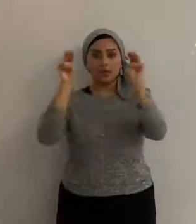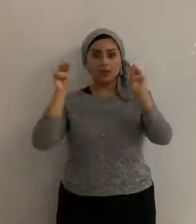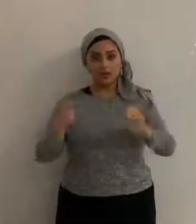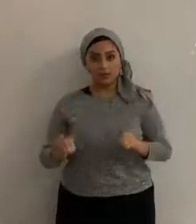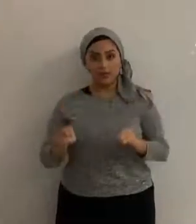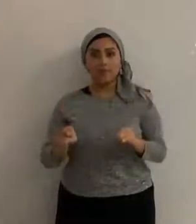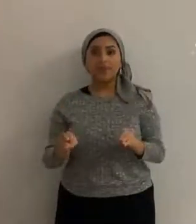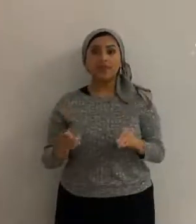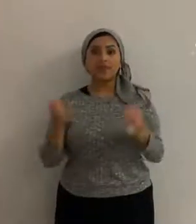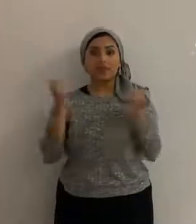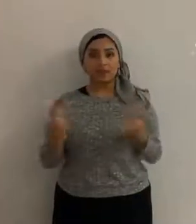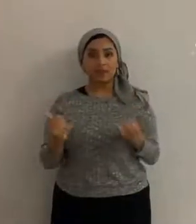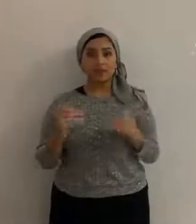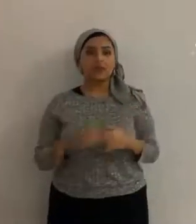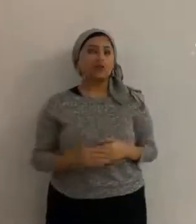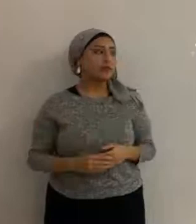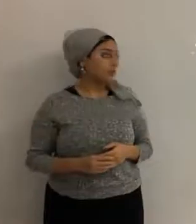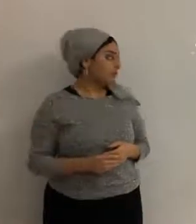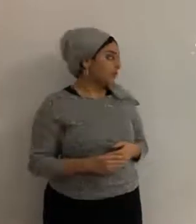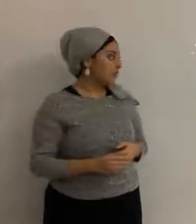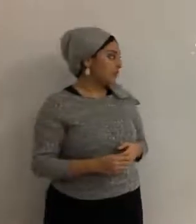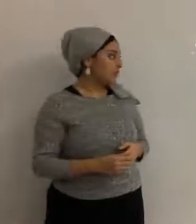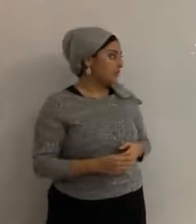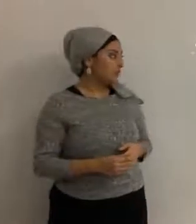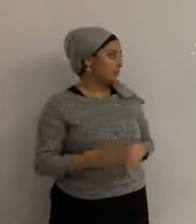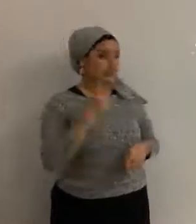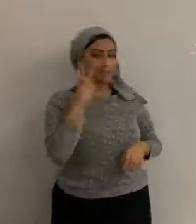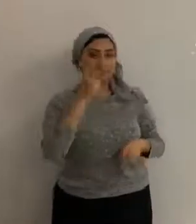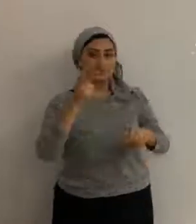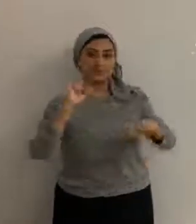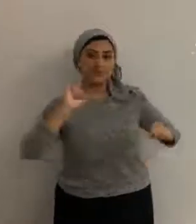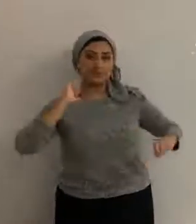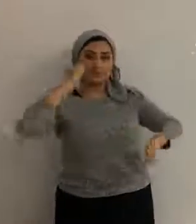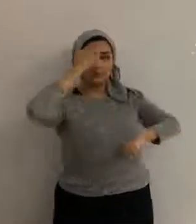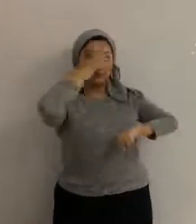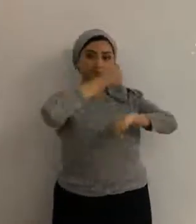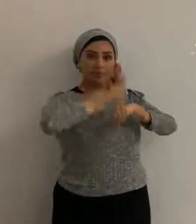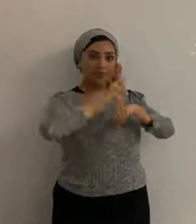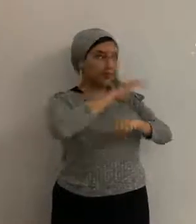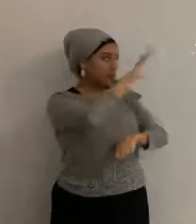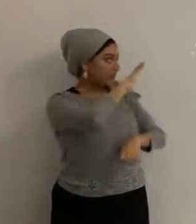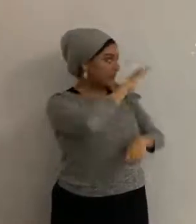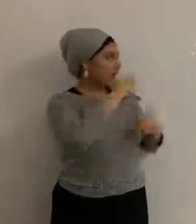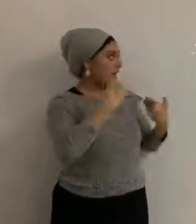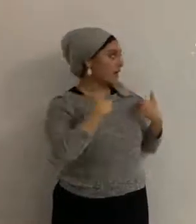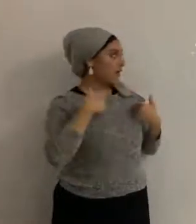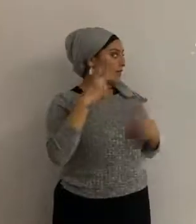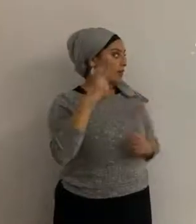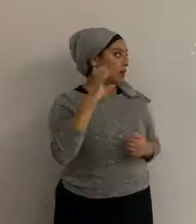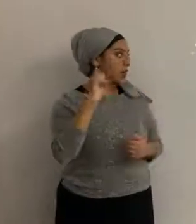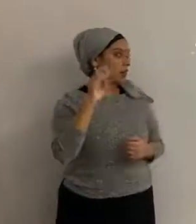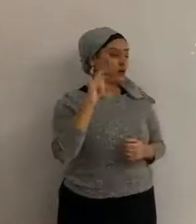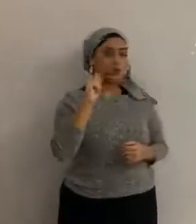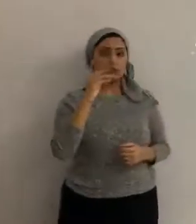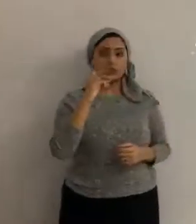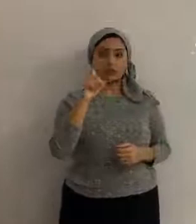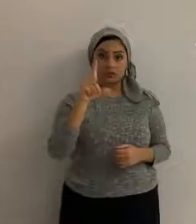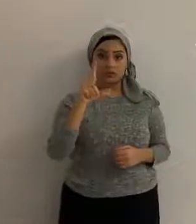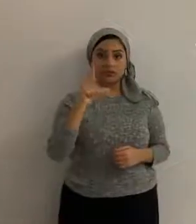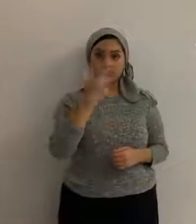Ahora, aquí vemos esta instalación de grúa, al fondo está el cótel, del lado derecho prácticamente, y vemos